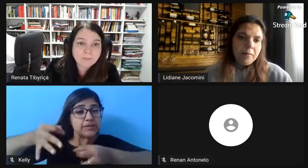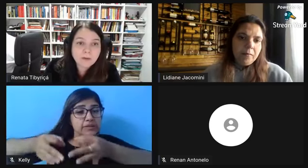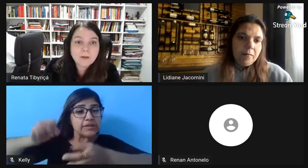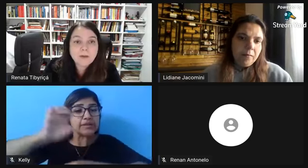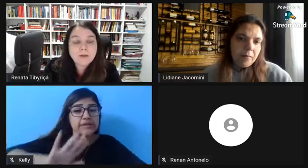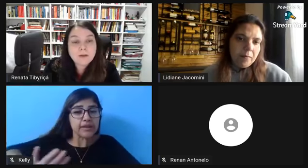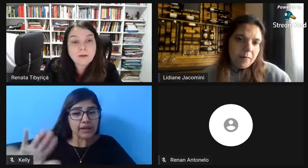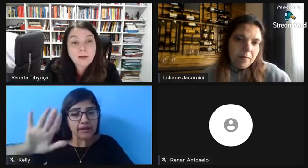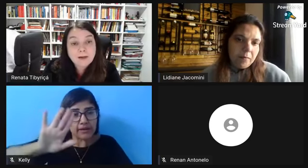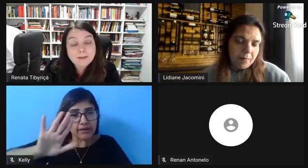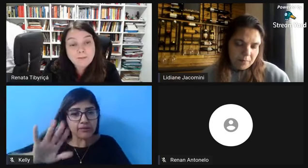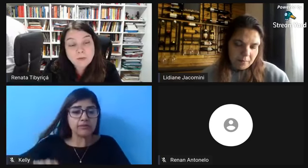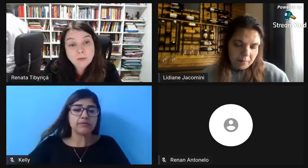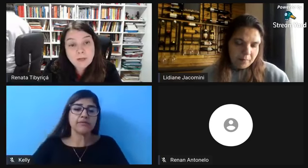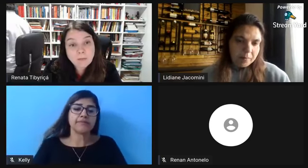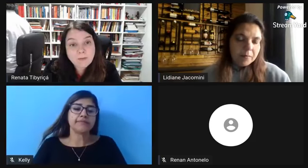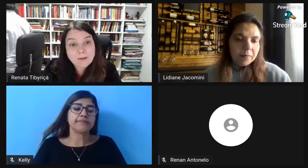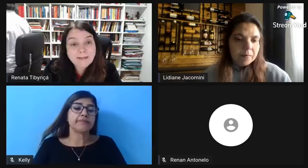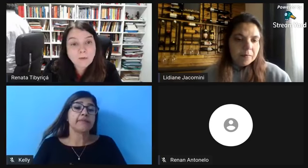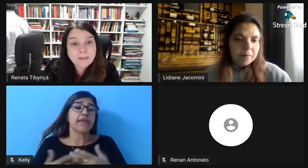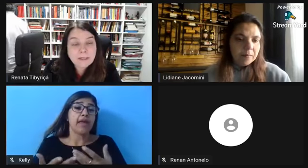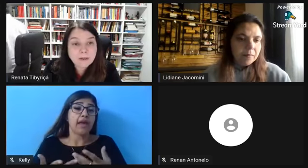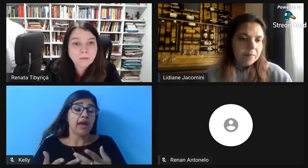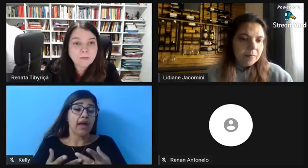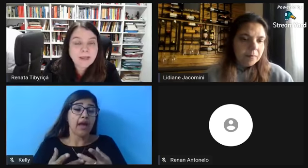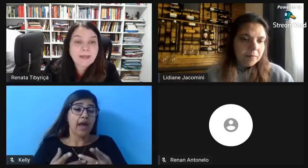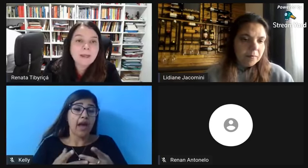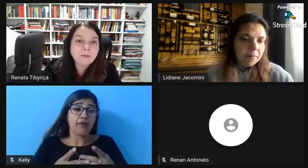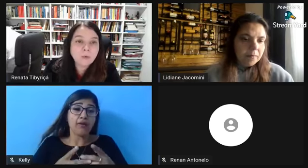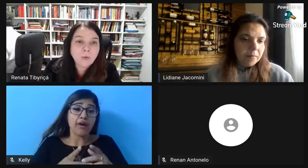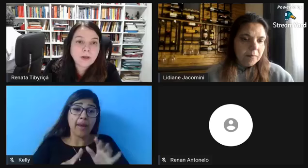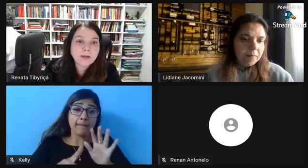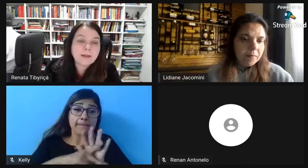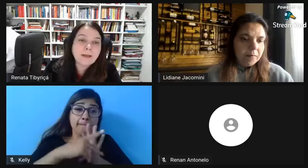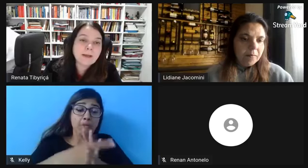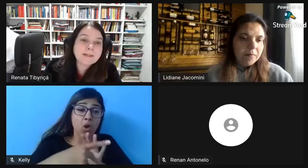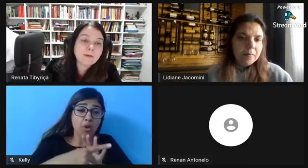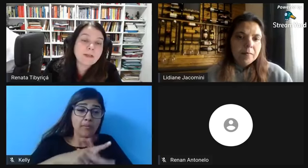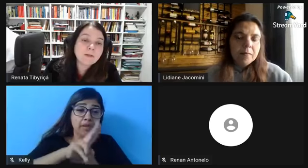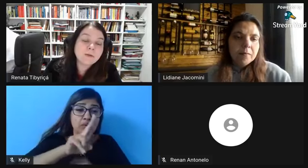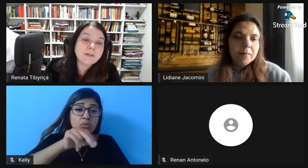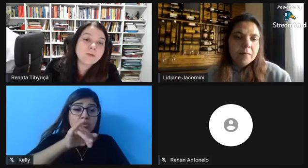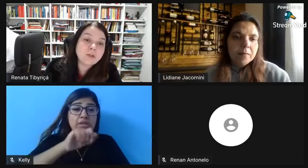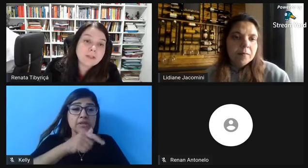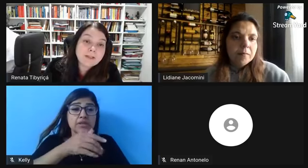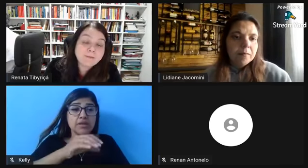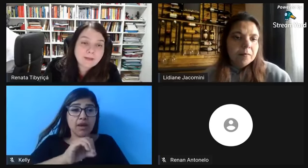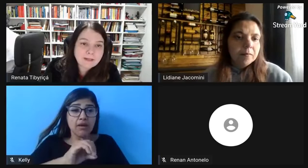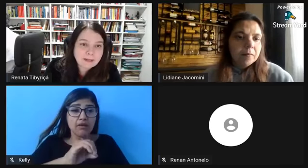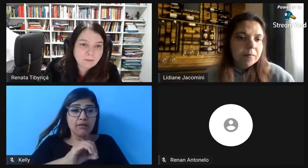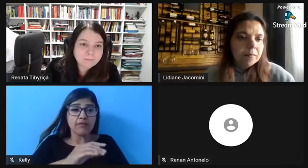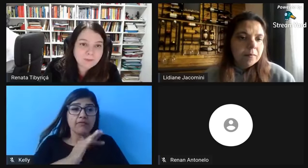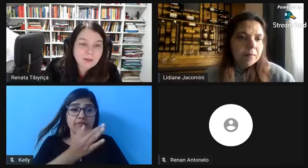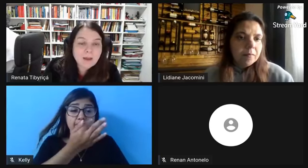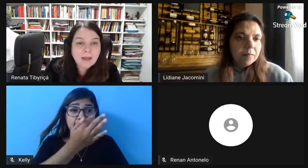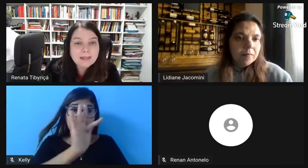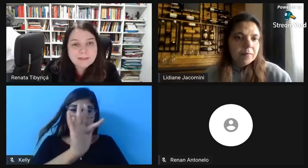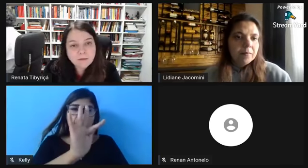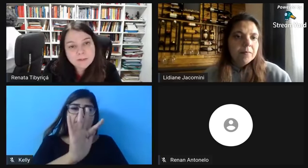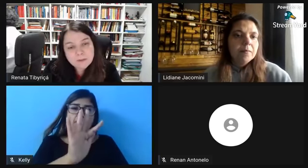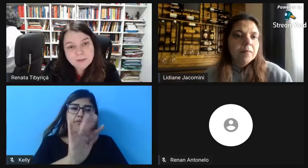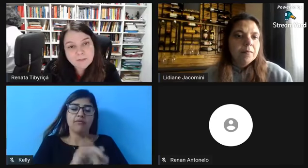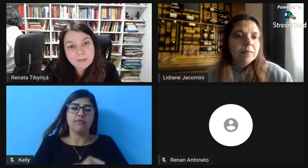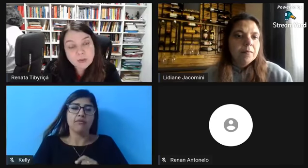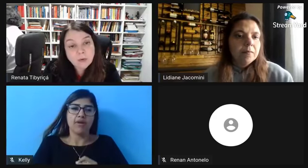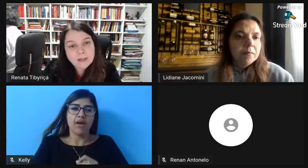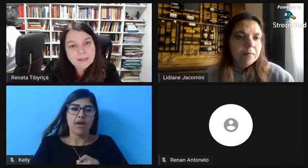estadual. A Defensoria Pública da União, ela atua em relação a questões da justiça federal. A